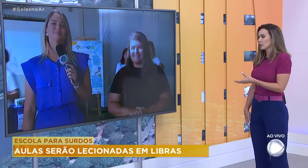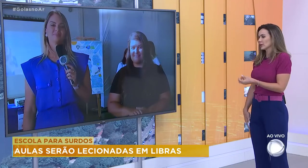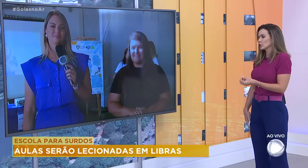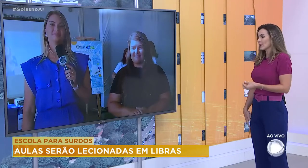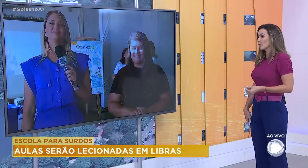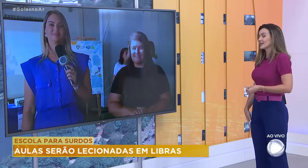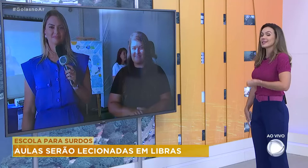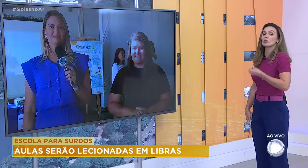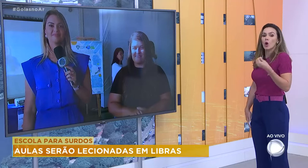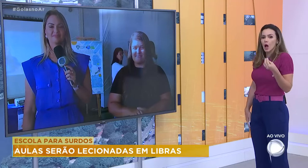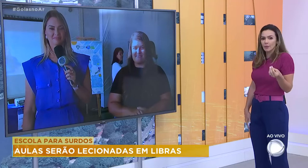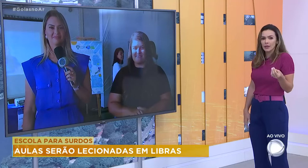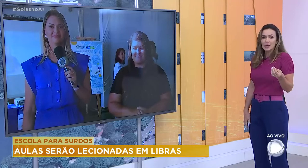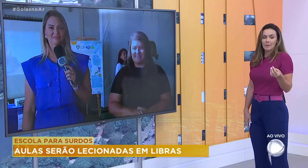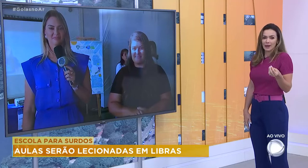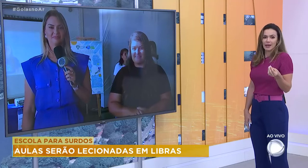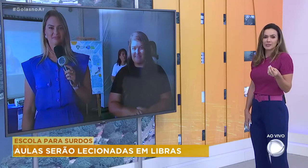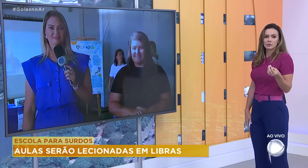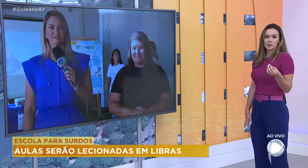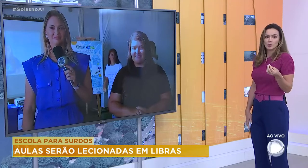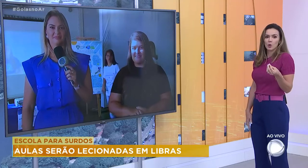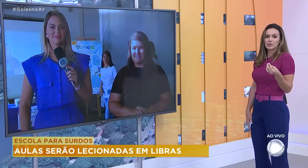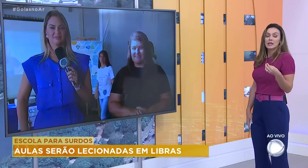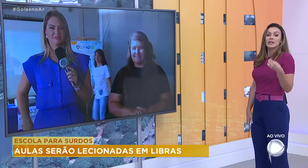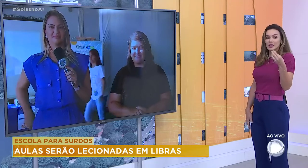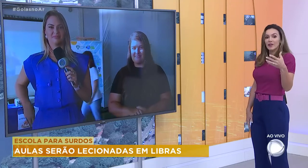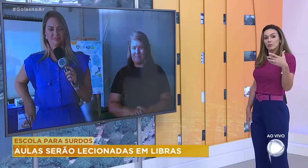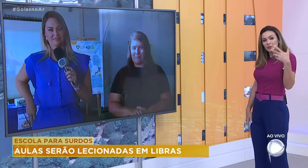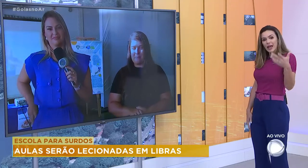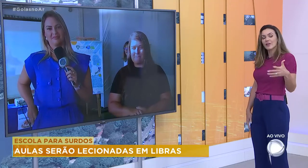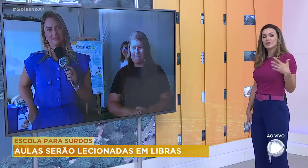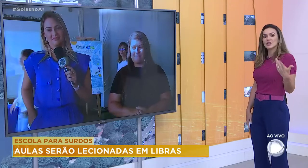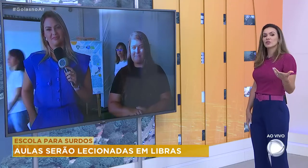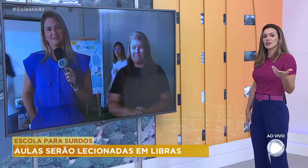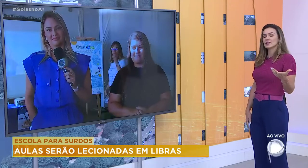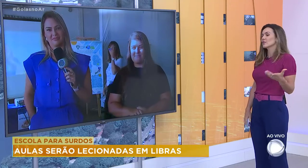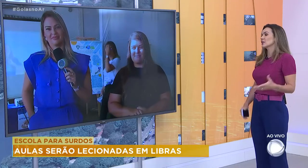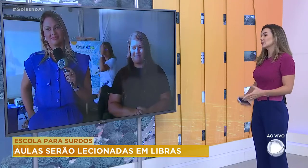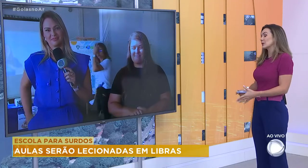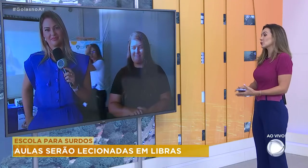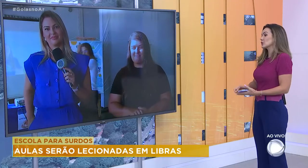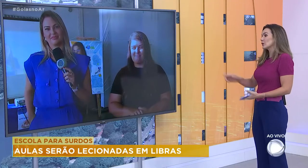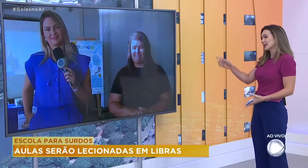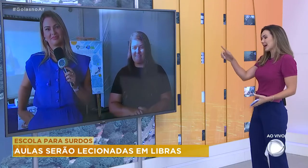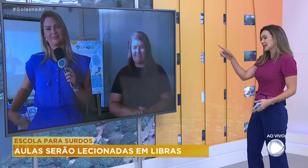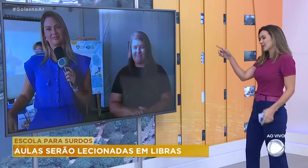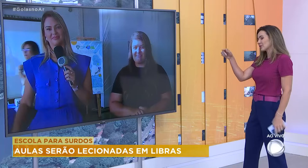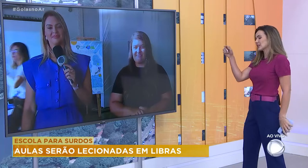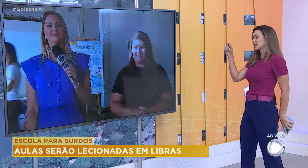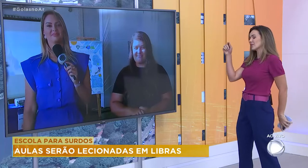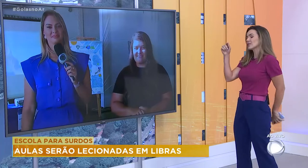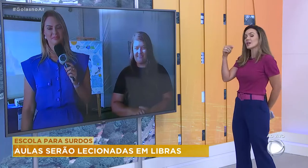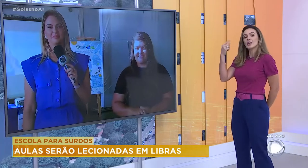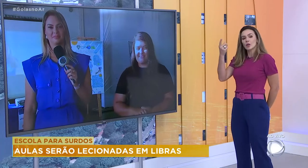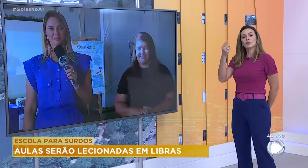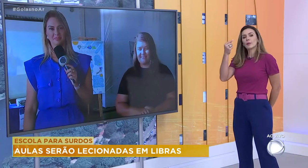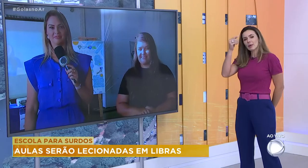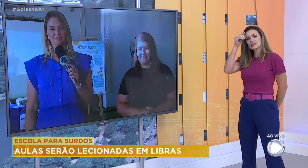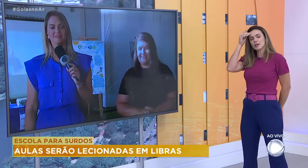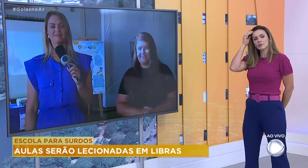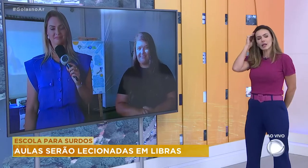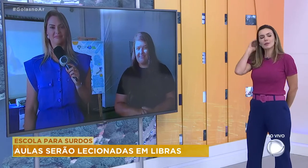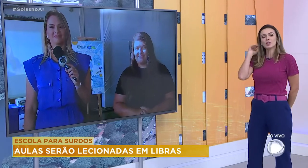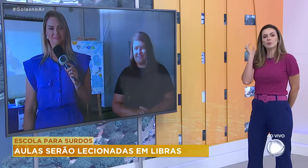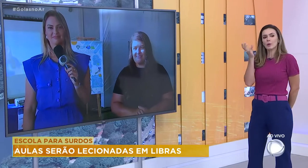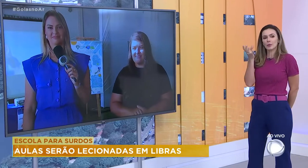muito importante, uma conquista enorme para essas pessoas e que vai mudar e vai fazer a diferença na vida dessas pessoas. Enquanto a Nayara estava fazendo a entrevista, eu fiquei